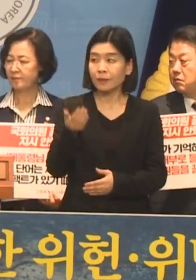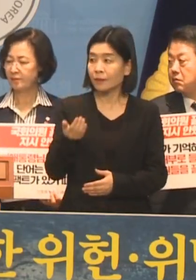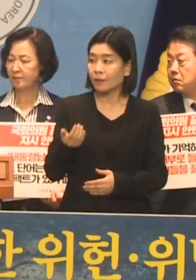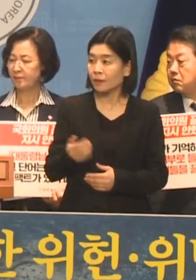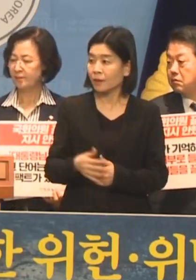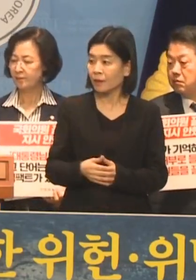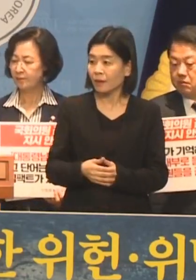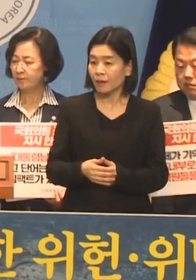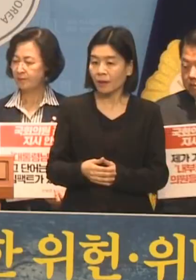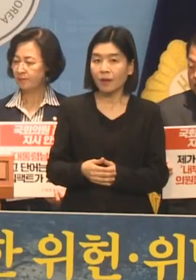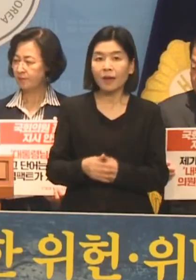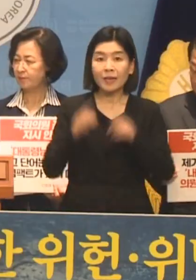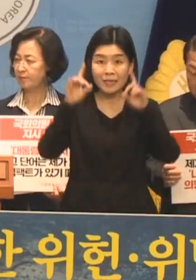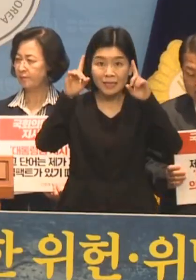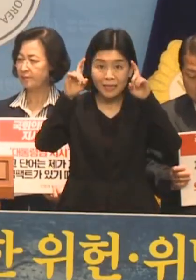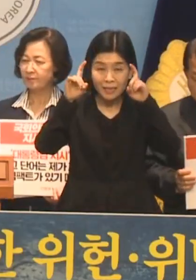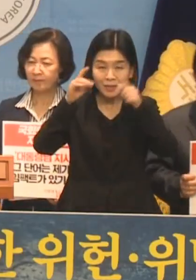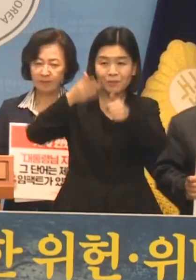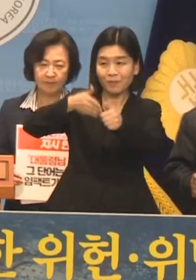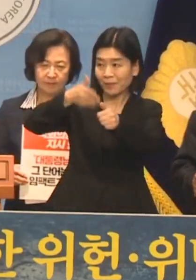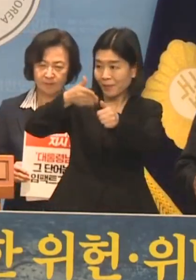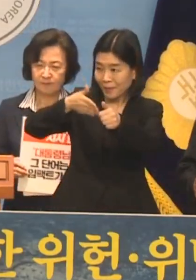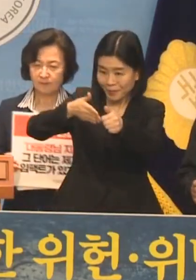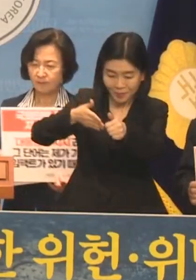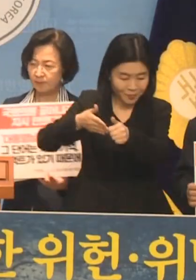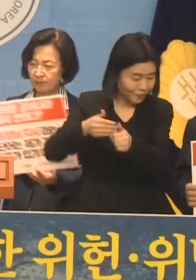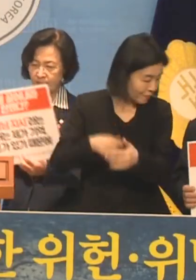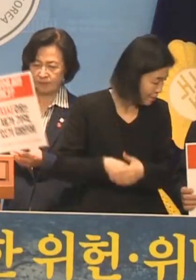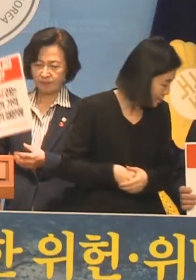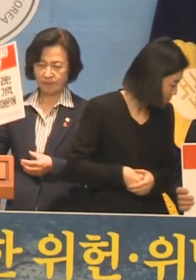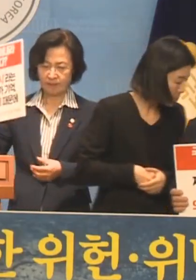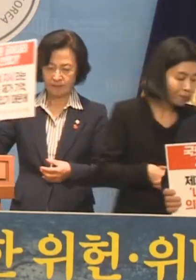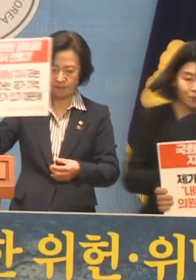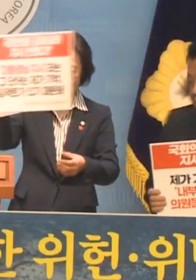하죠. 네, 앞에 와서 이 피켓팅을 한번 하고.